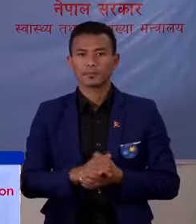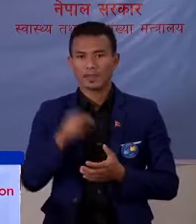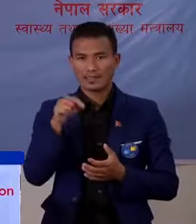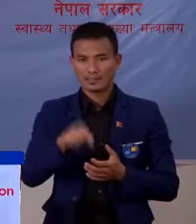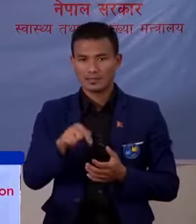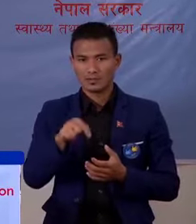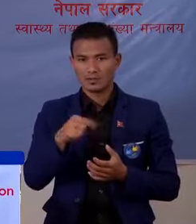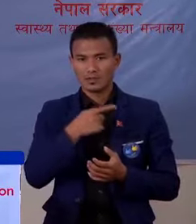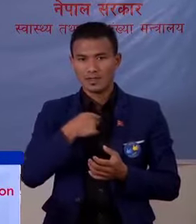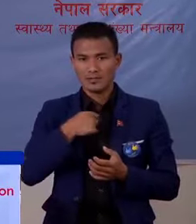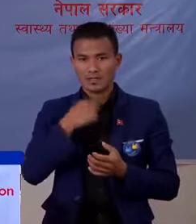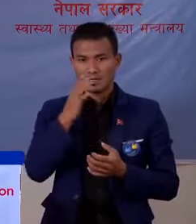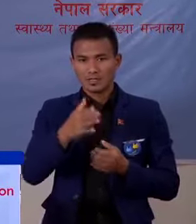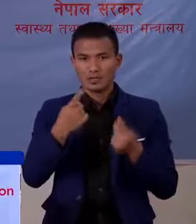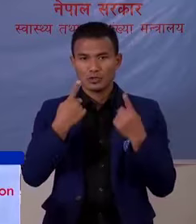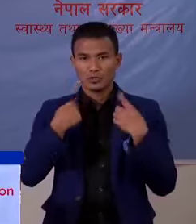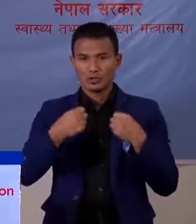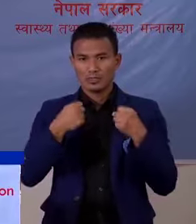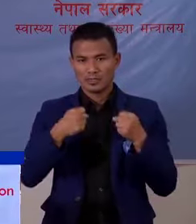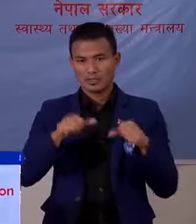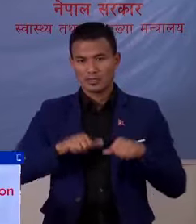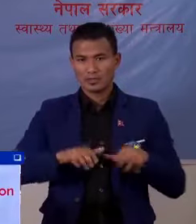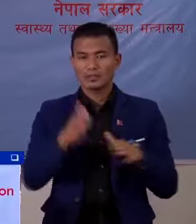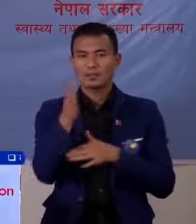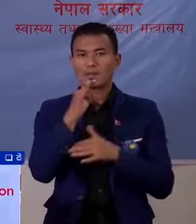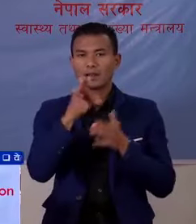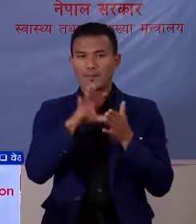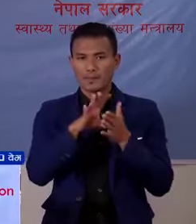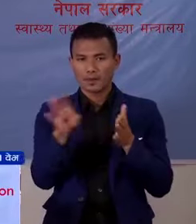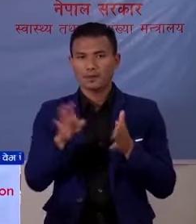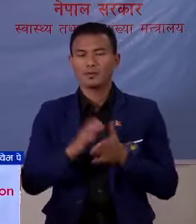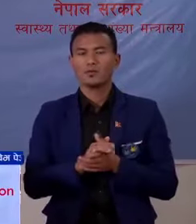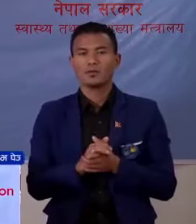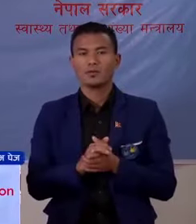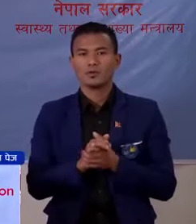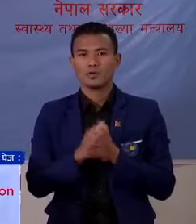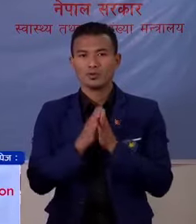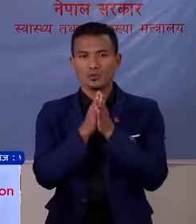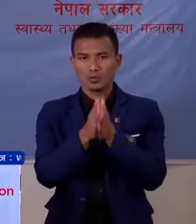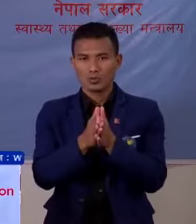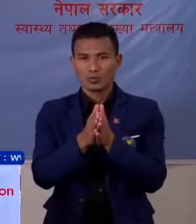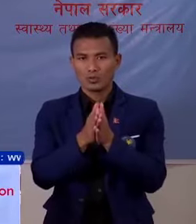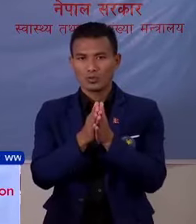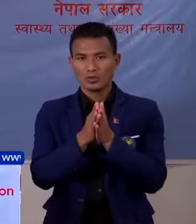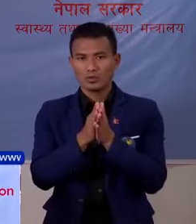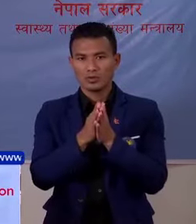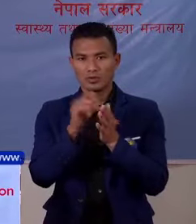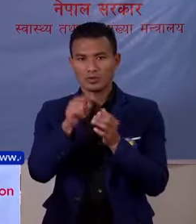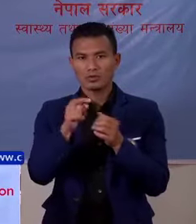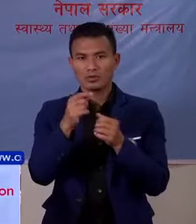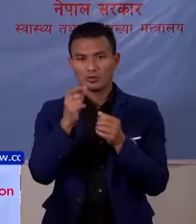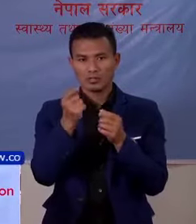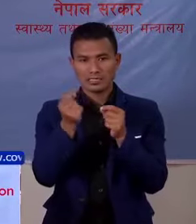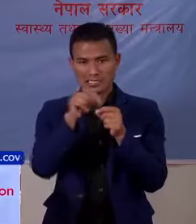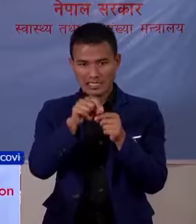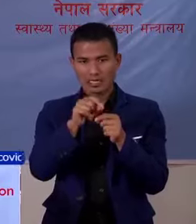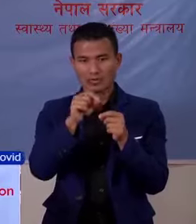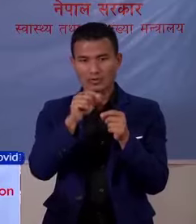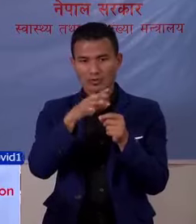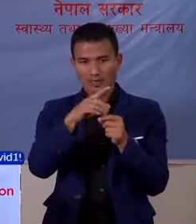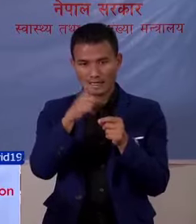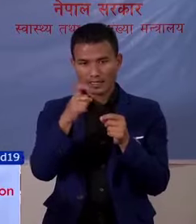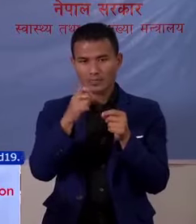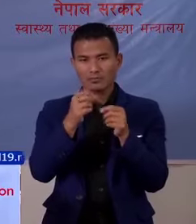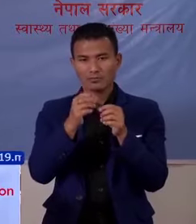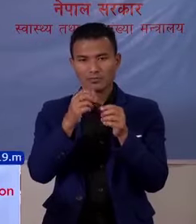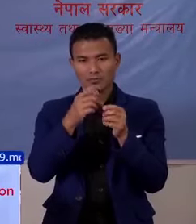आज हामीले स्वास्थ्य तथा जनसङ्ख्या मन्त्रालयको तर्फबाट अनुरोध डिजइन्फेक्सनको बारेमा लिएका छौँ।